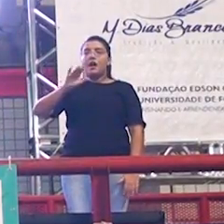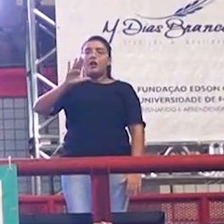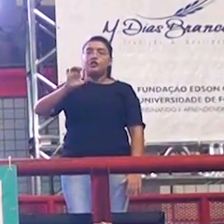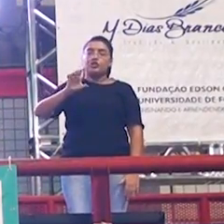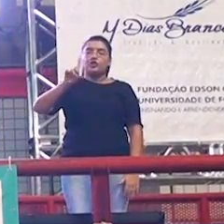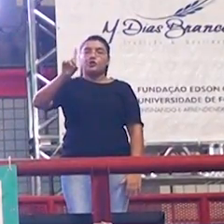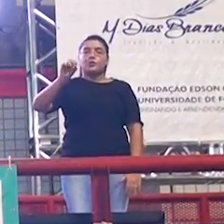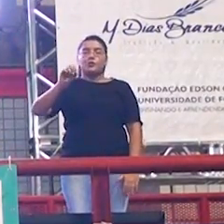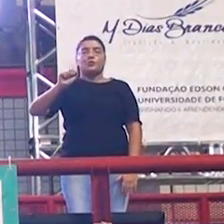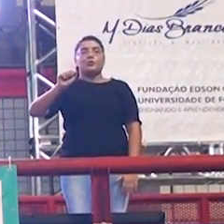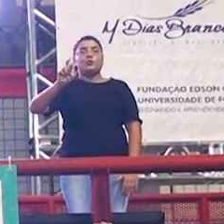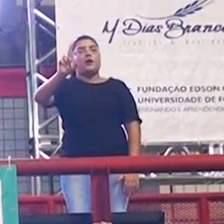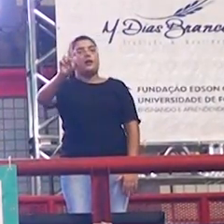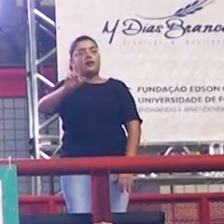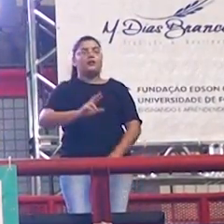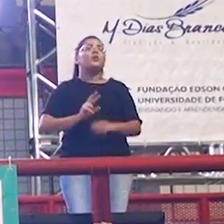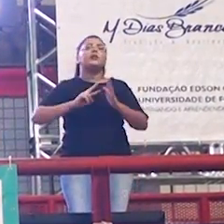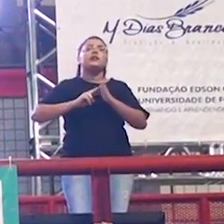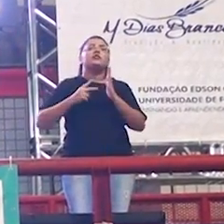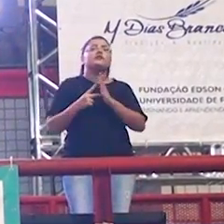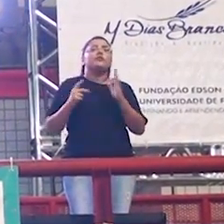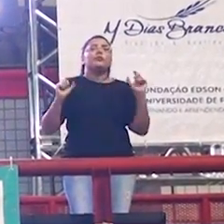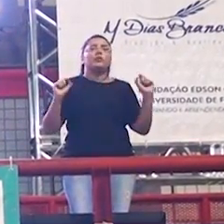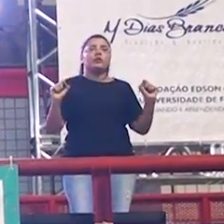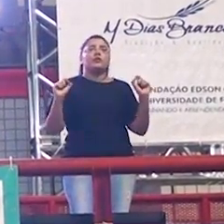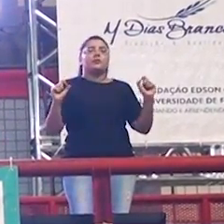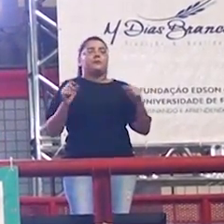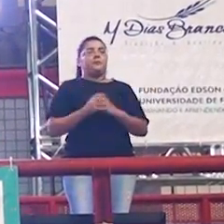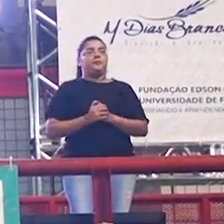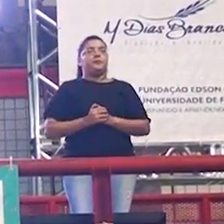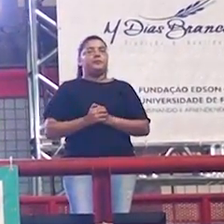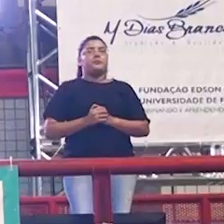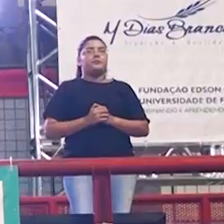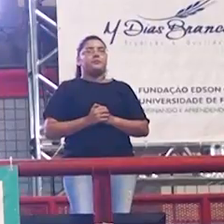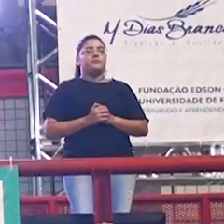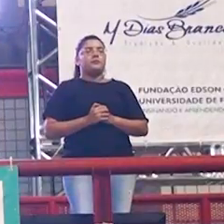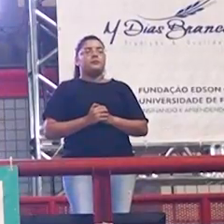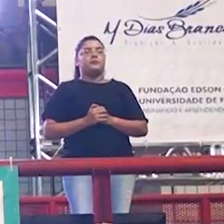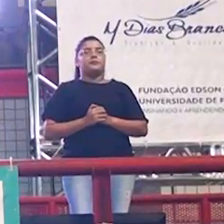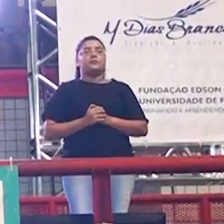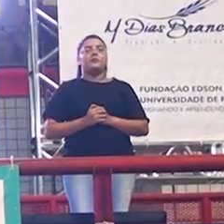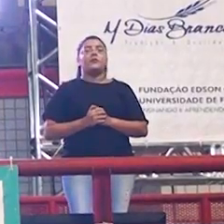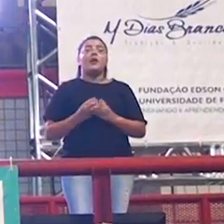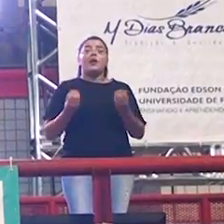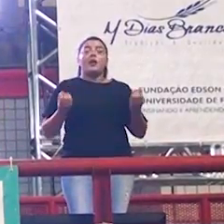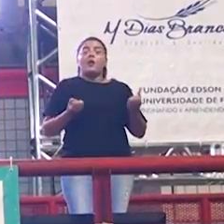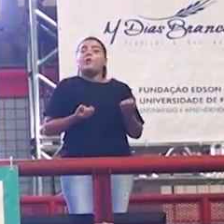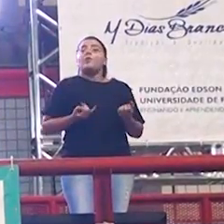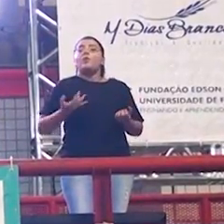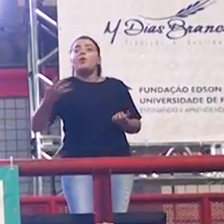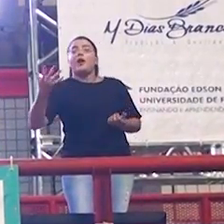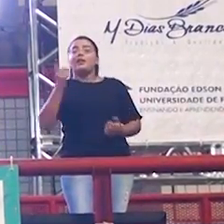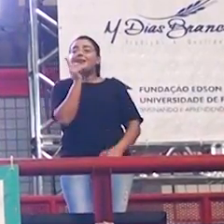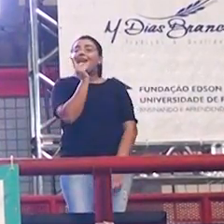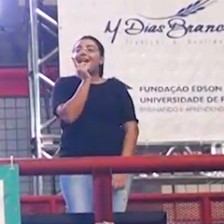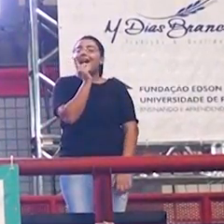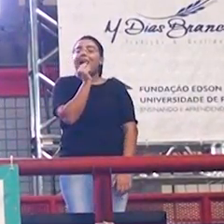que é umidade do ar? Umidade do ar é a quantidade de